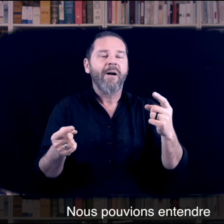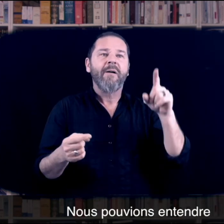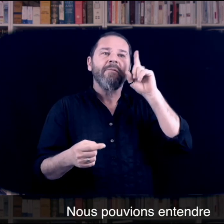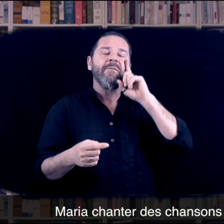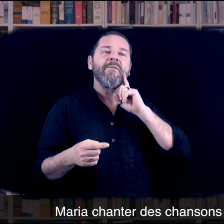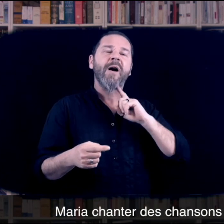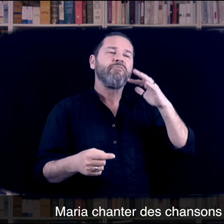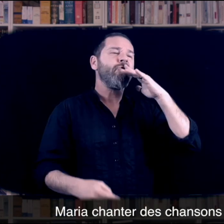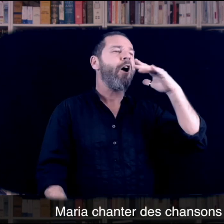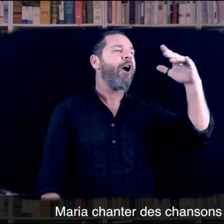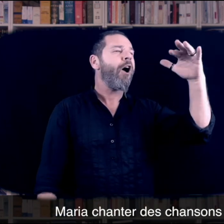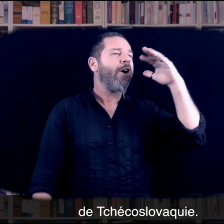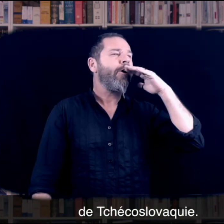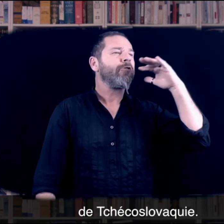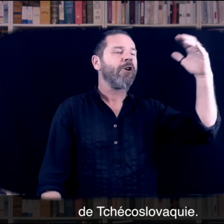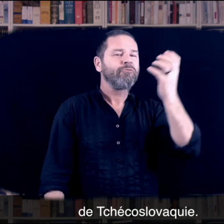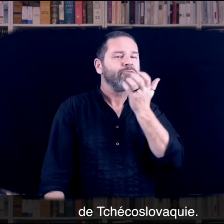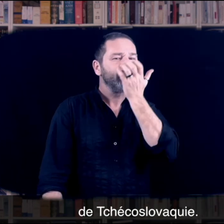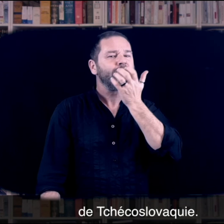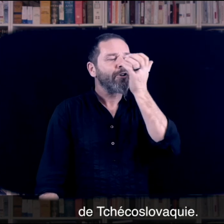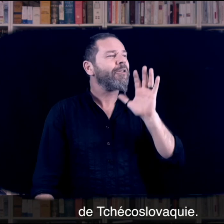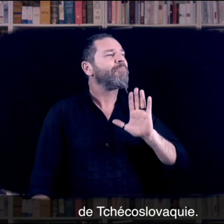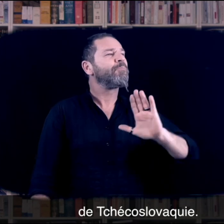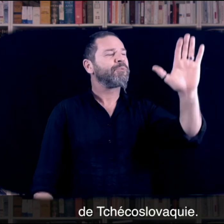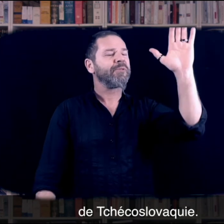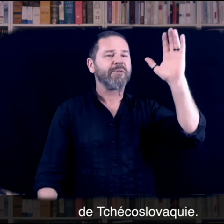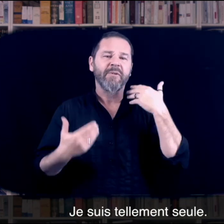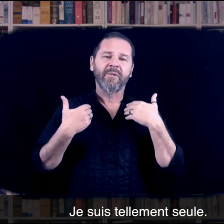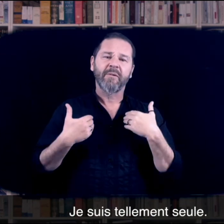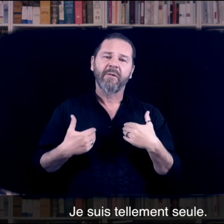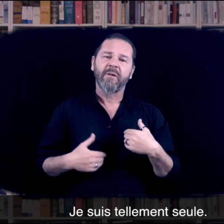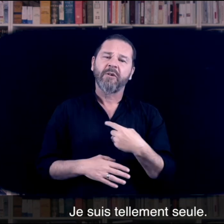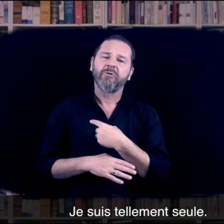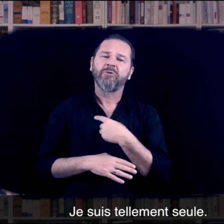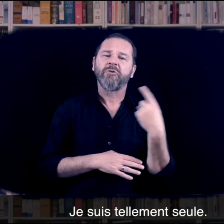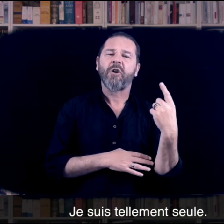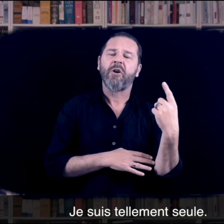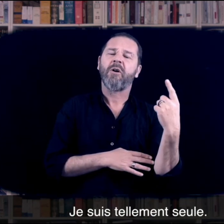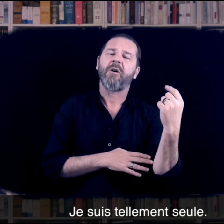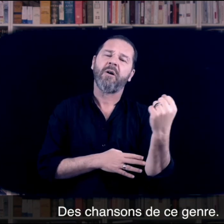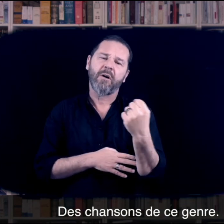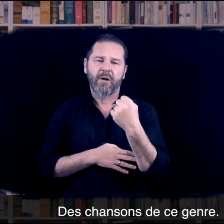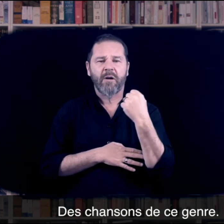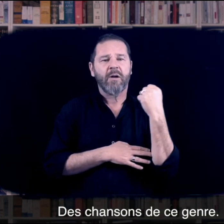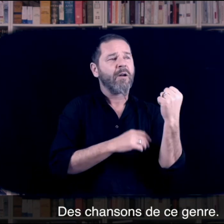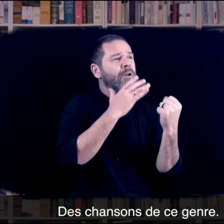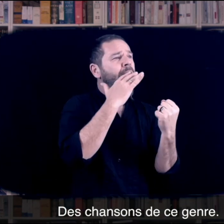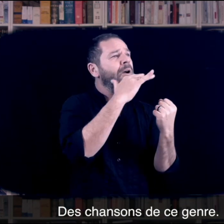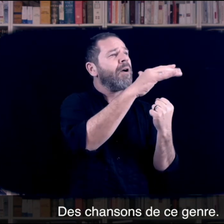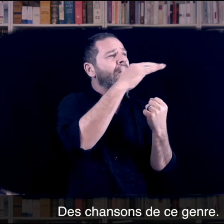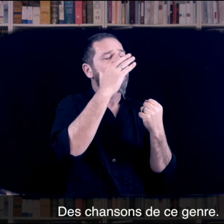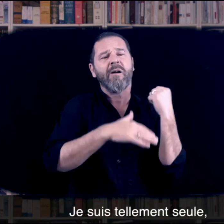pouvions entendre Maria chanter des chansons de Tchécoslovaquie. Je suis tellement seule, des chansons de ce